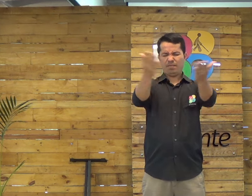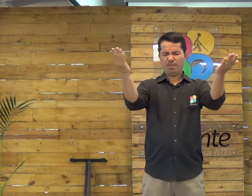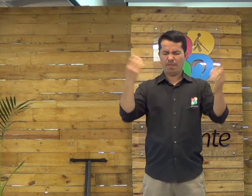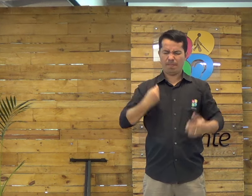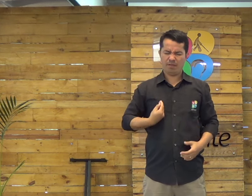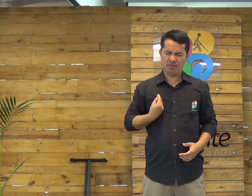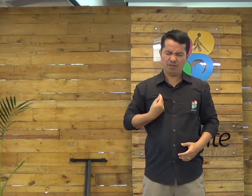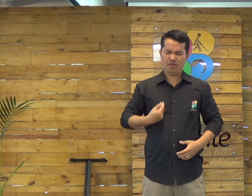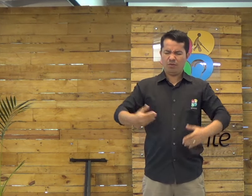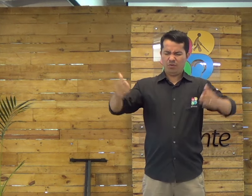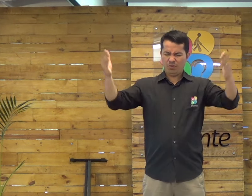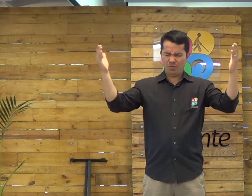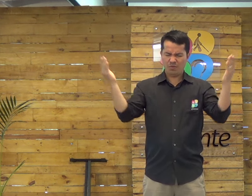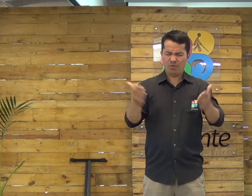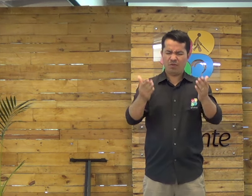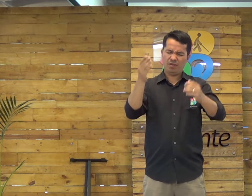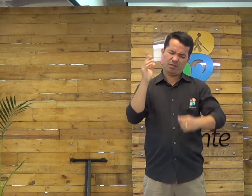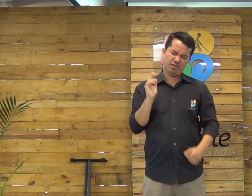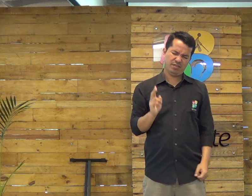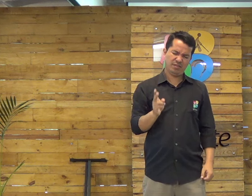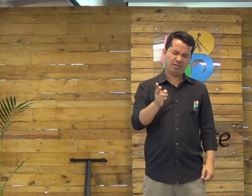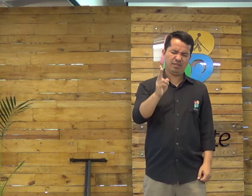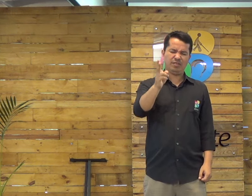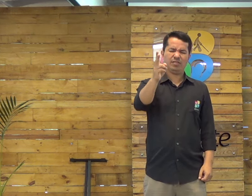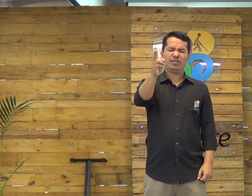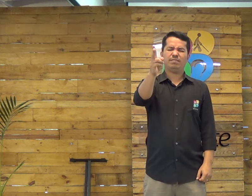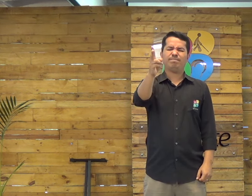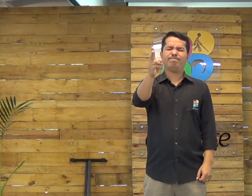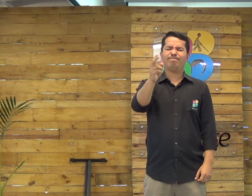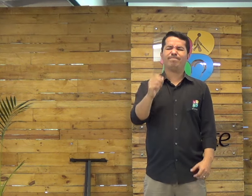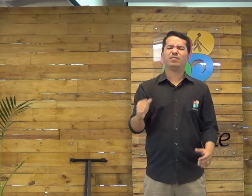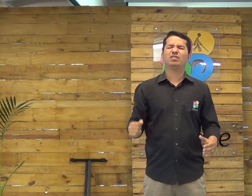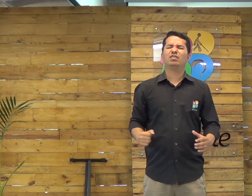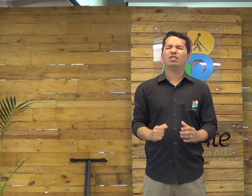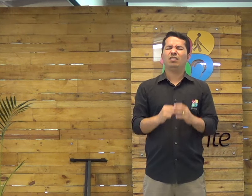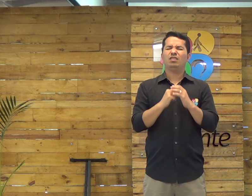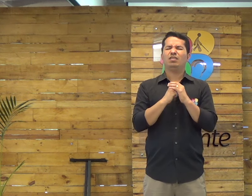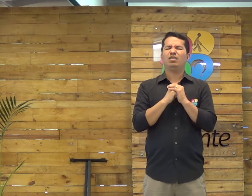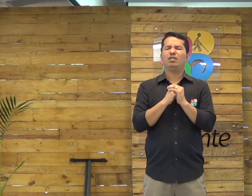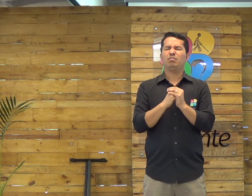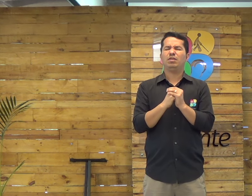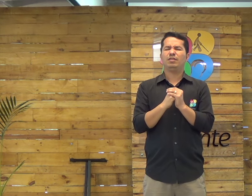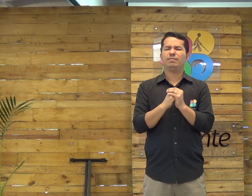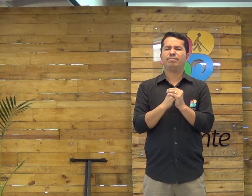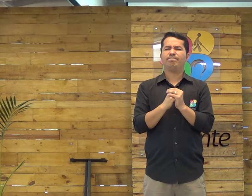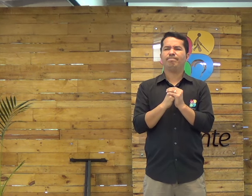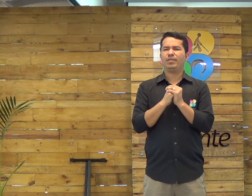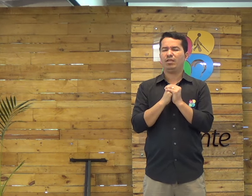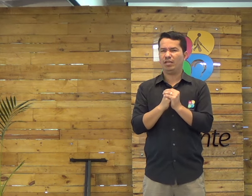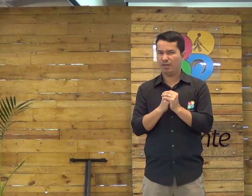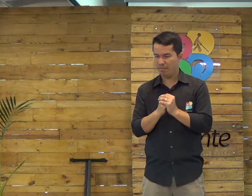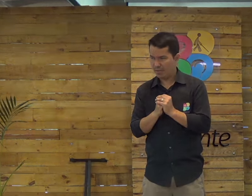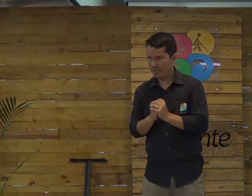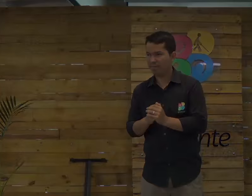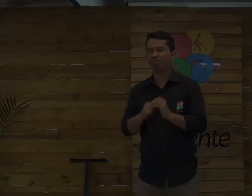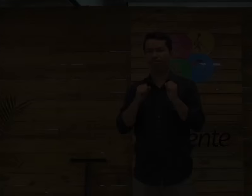abençoa. Abençoa os que estão aqui, abençoa a vida de cada um. Agora e para todo sempre. Amém.